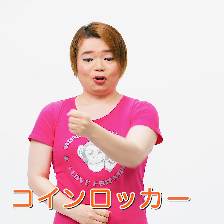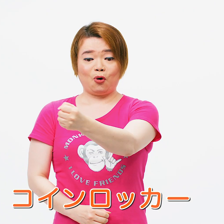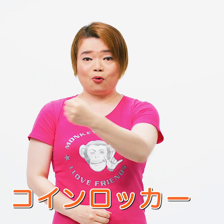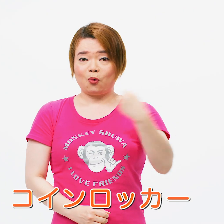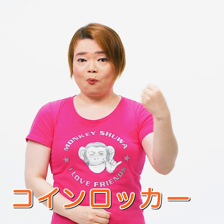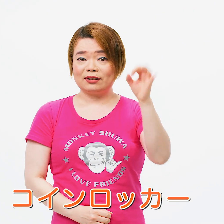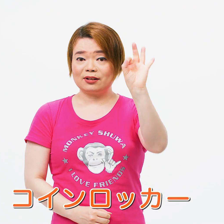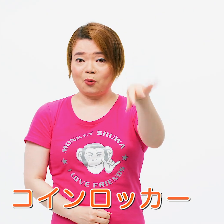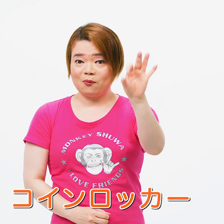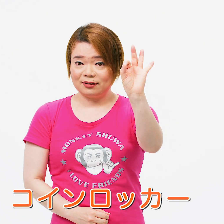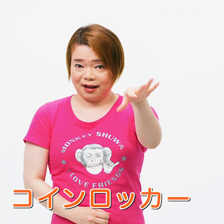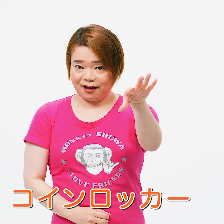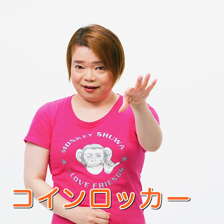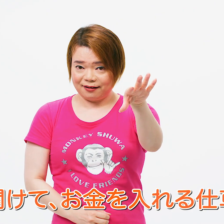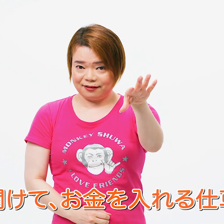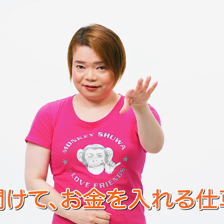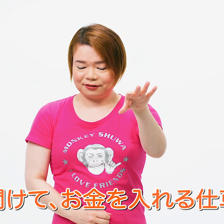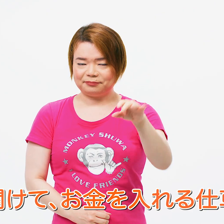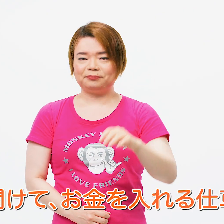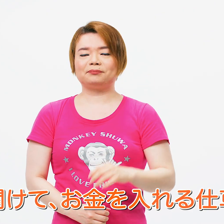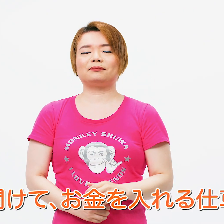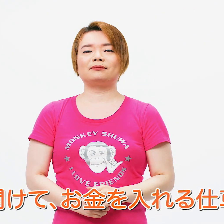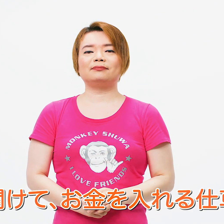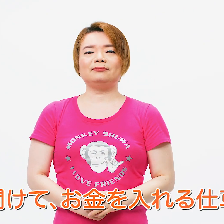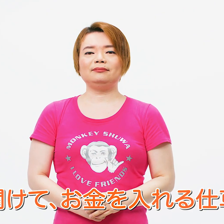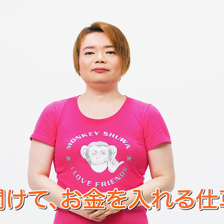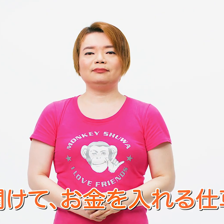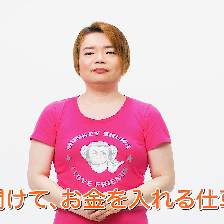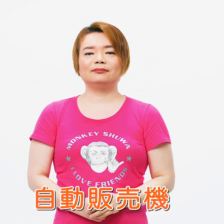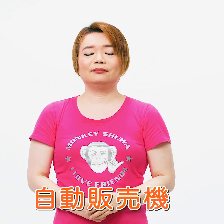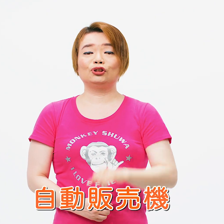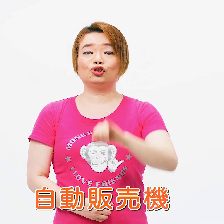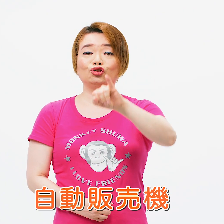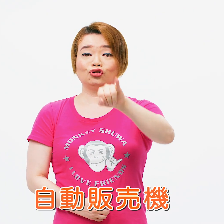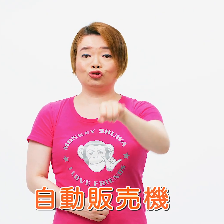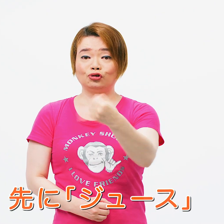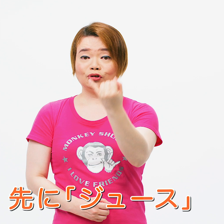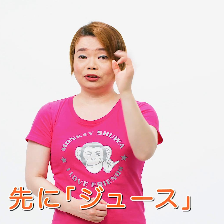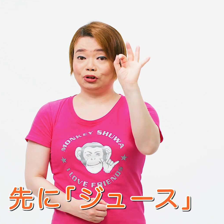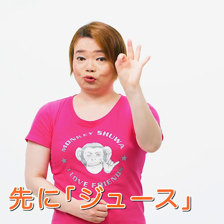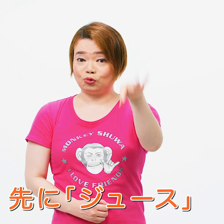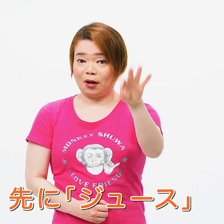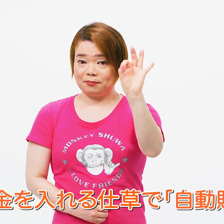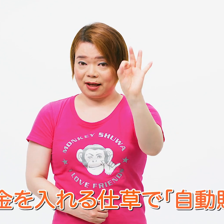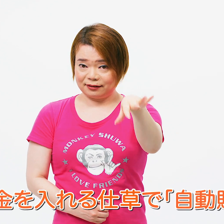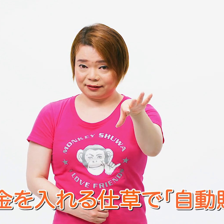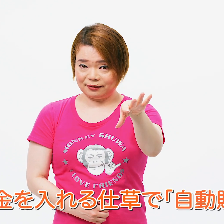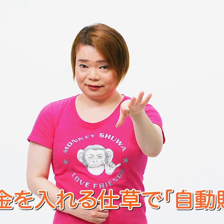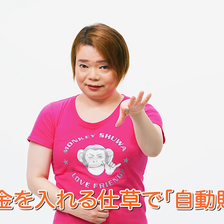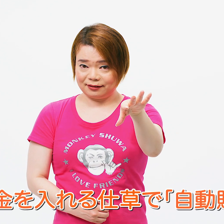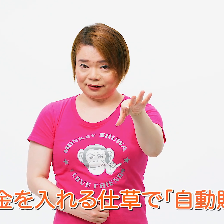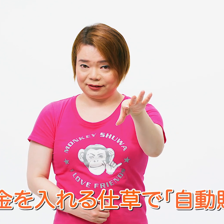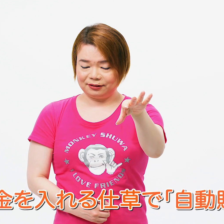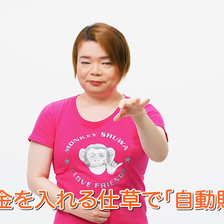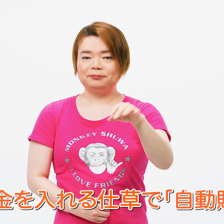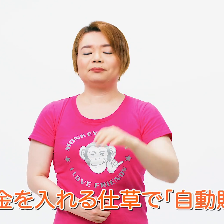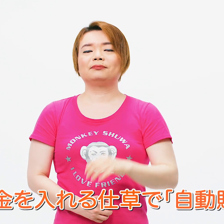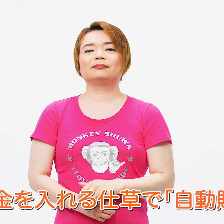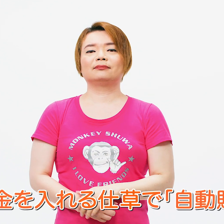コインロッカー、ドアを開けてお金を入れている仕草です。自動販売機、先にジュース、そしてお金を入れる仕草で自動